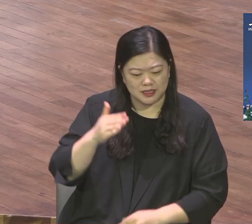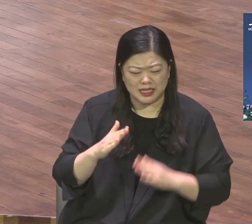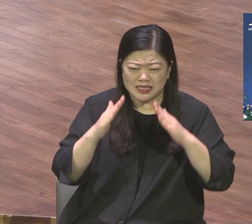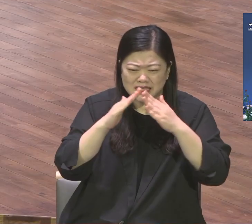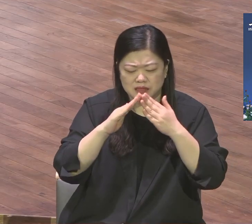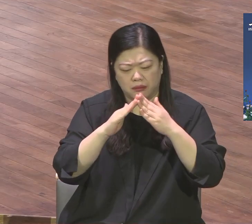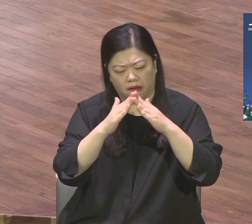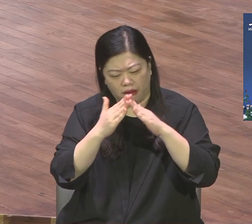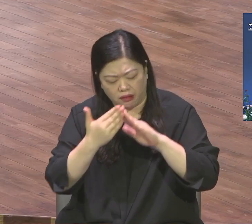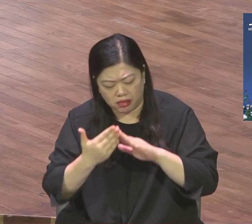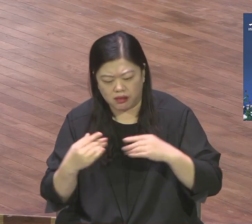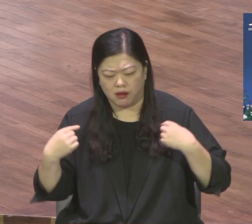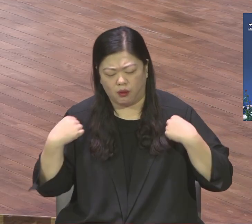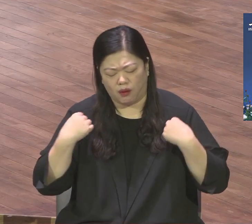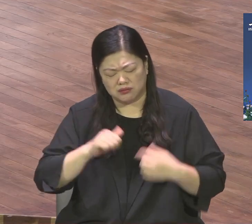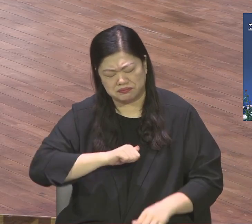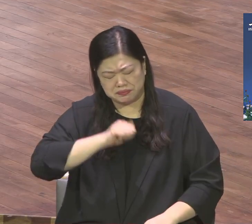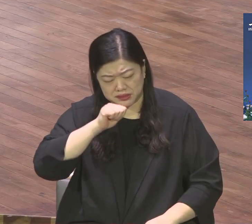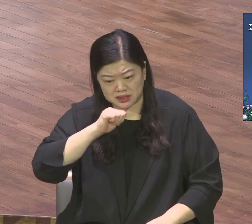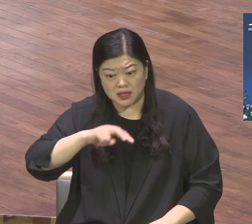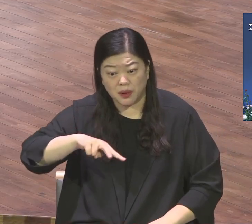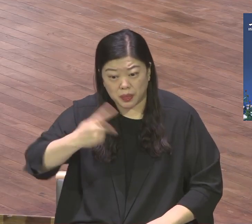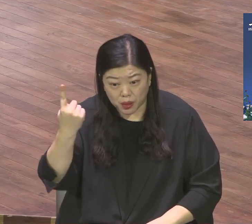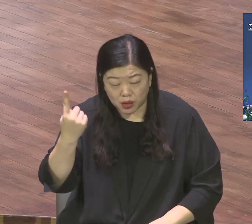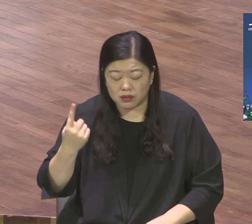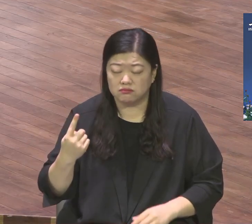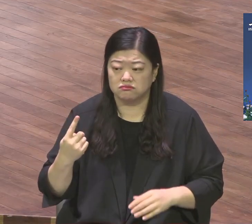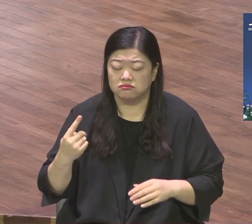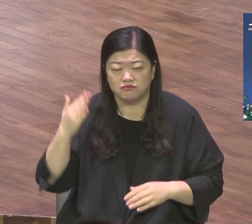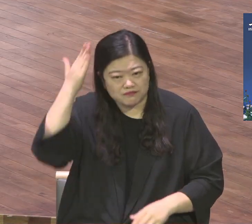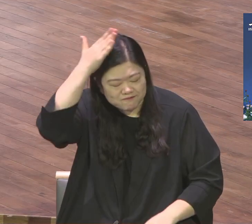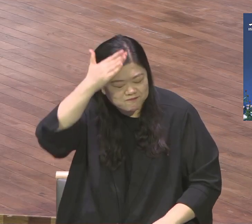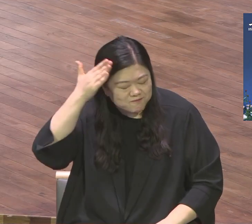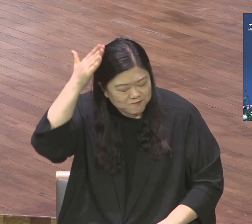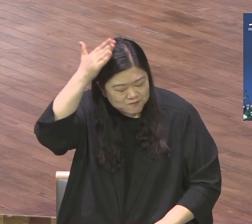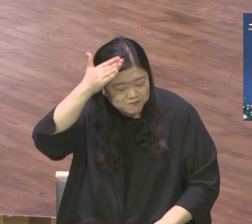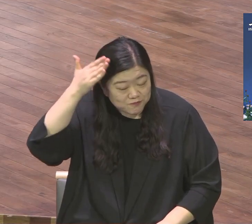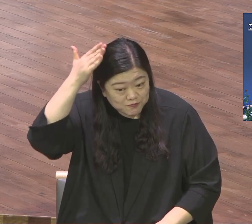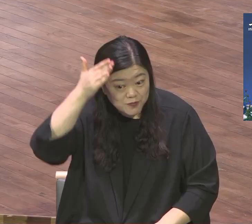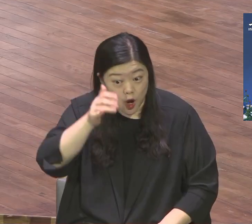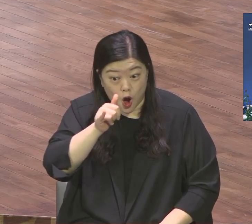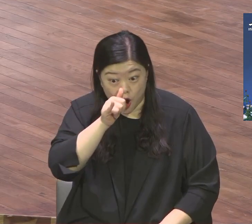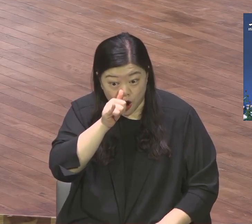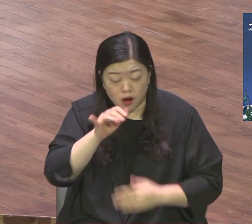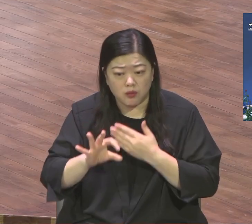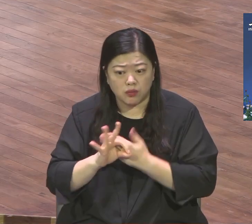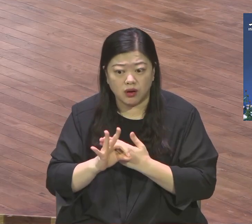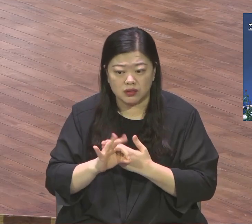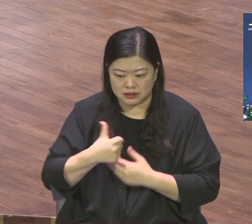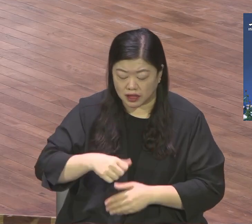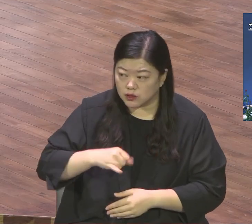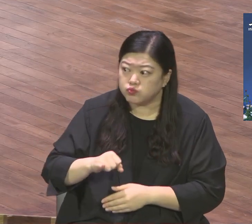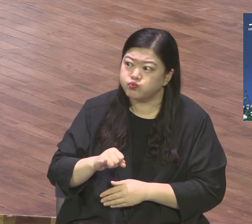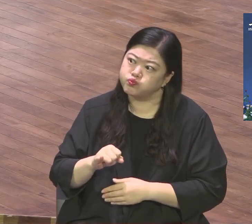아무리 여러분이 가난해도 그 자식을 바라보는 눈빛, 그 눈빛이요, 아이들은 다